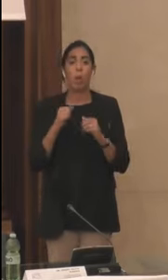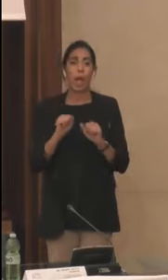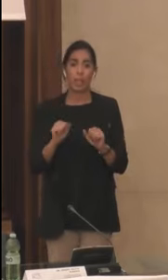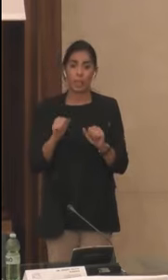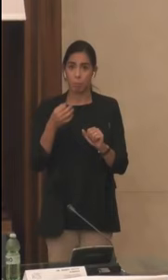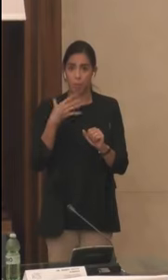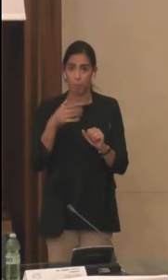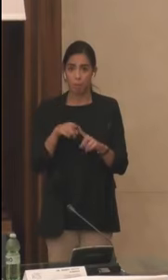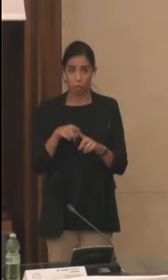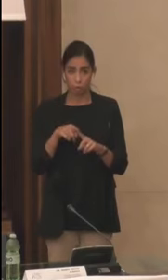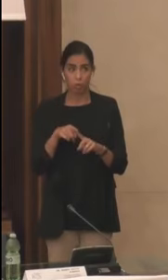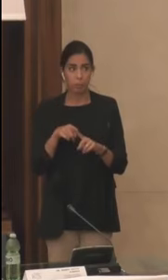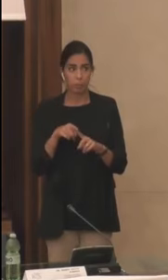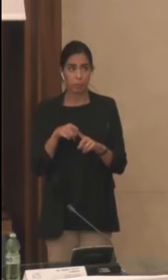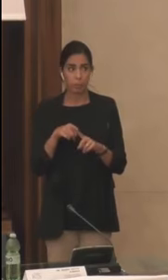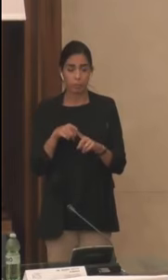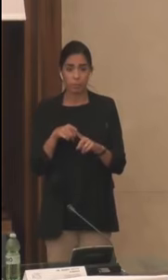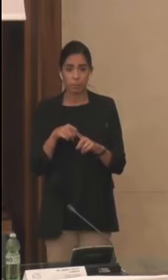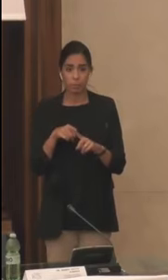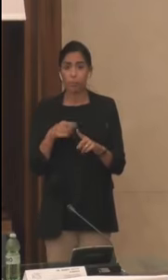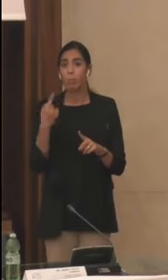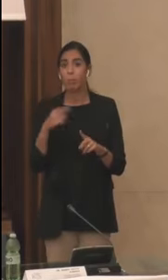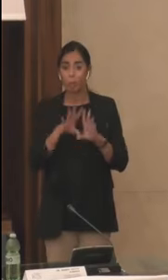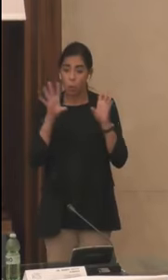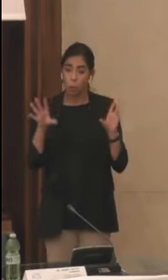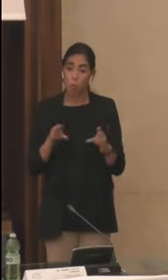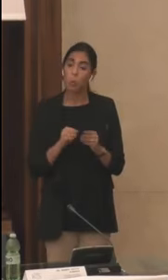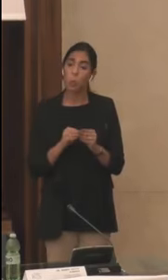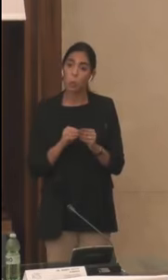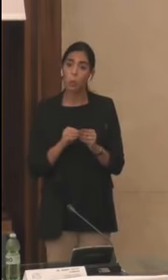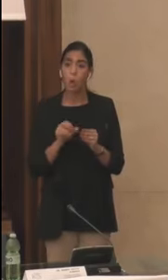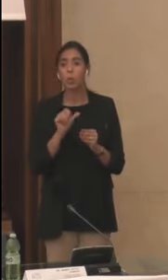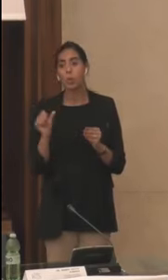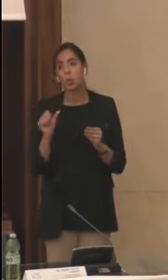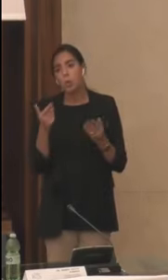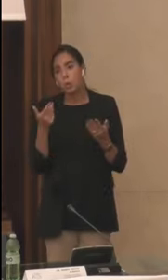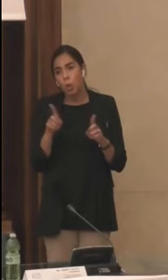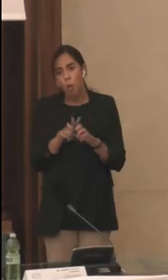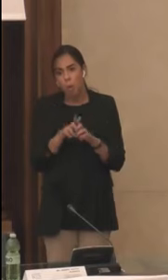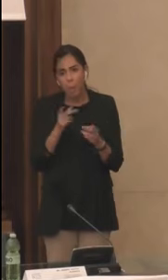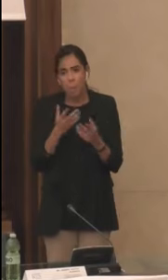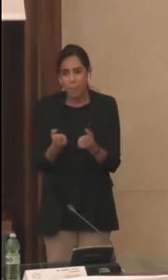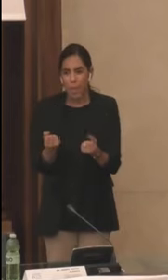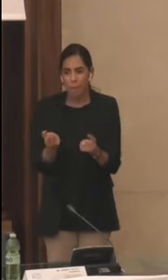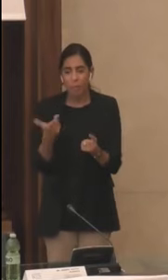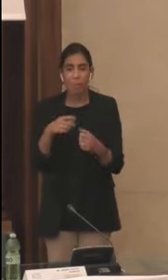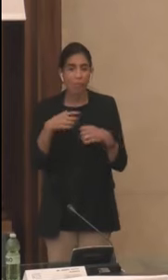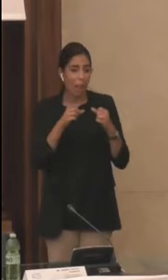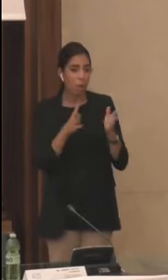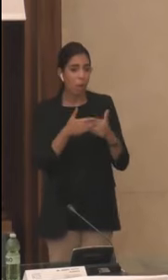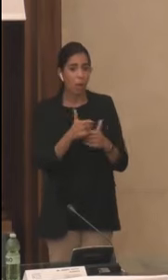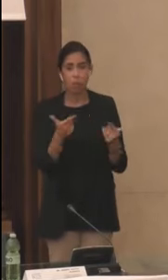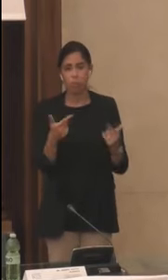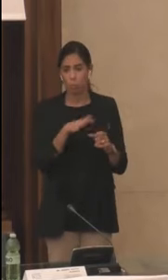no teníamos laboratorio, estaban saturados. Y en el interior de mi país, que es muy pobre, solamente yo le pedía 3